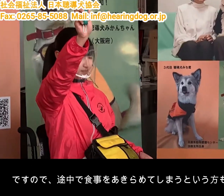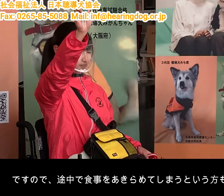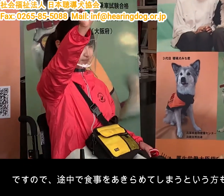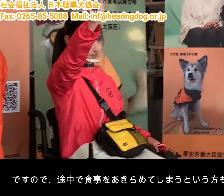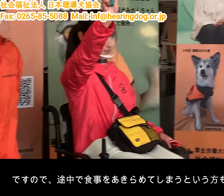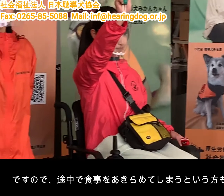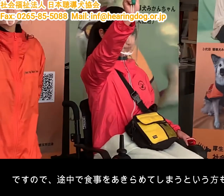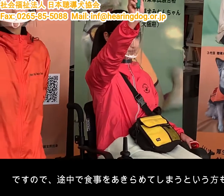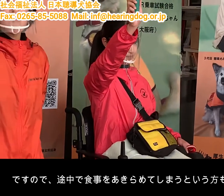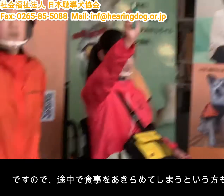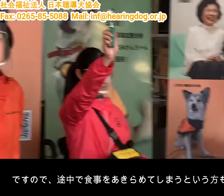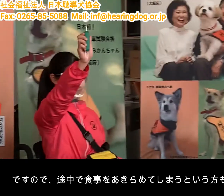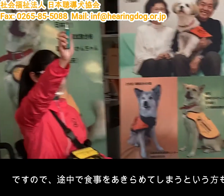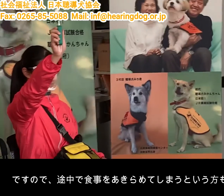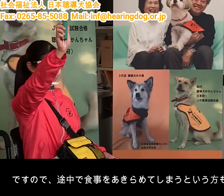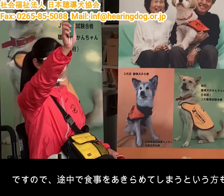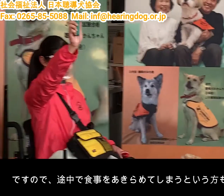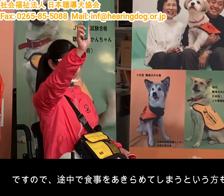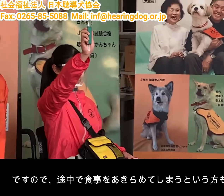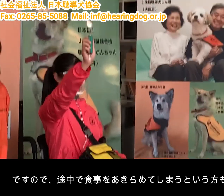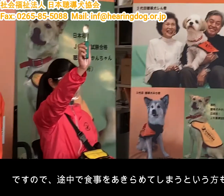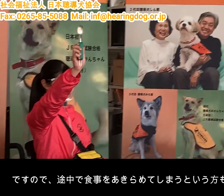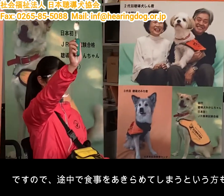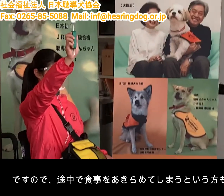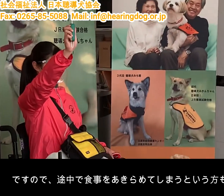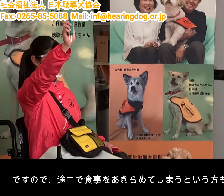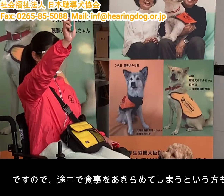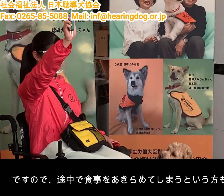途中でお食事を諦めてしまうという方も多くいらっしゃいます。